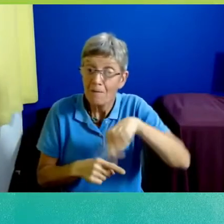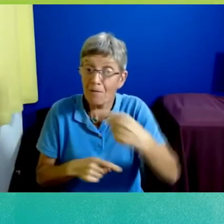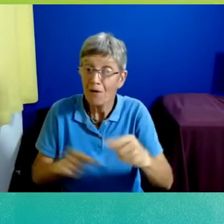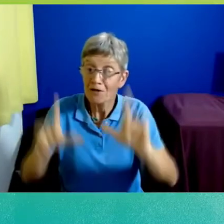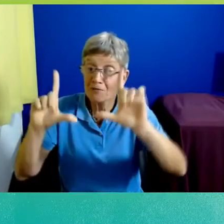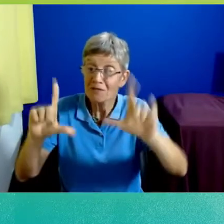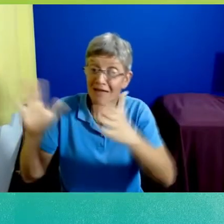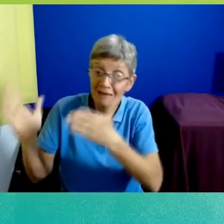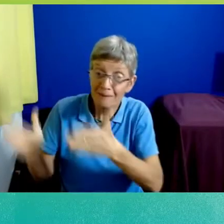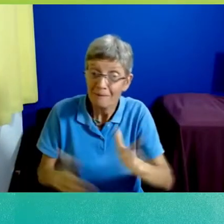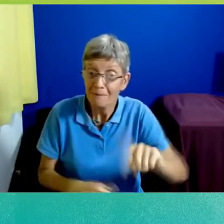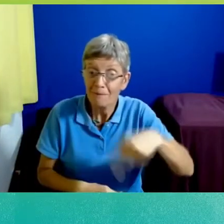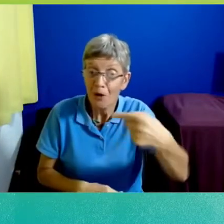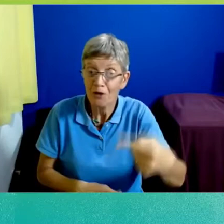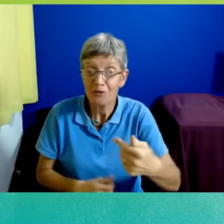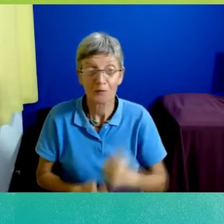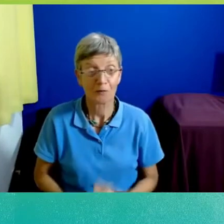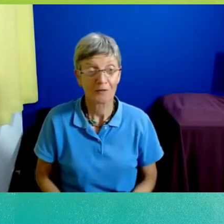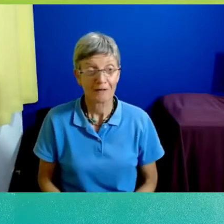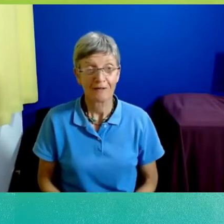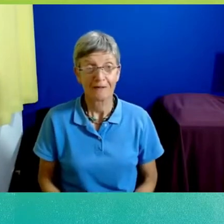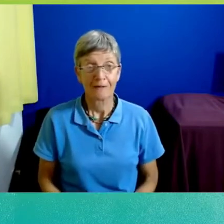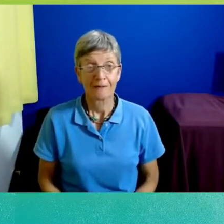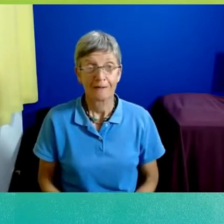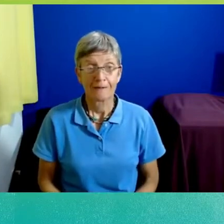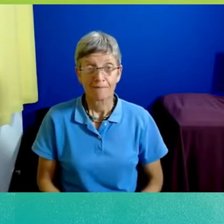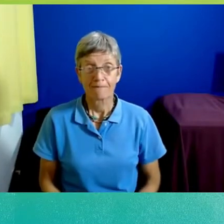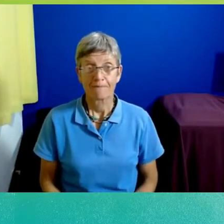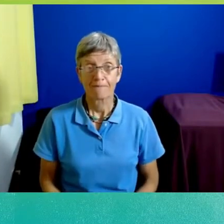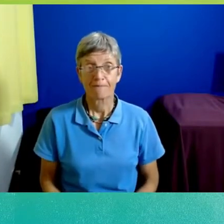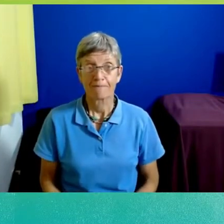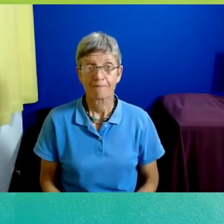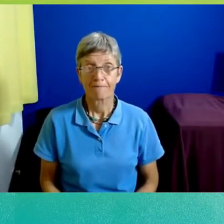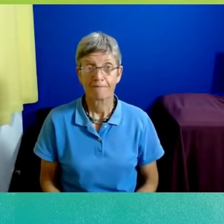pensar sobre isso. Pode passar o slide.